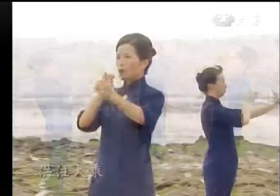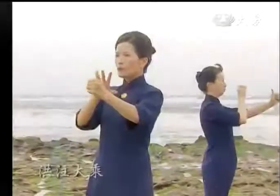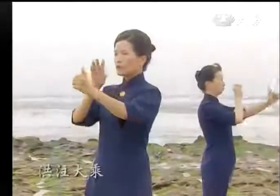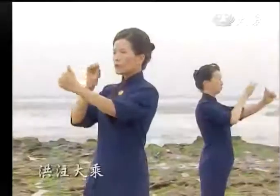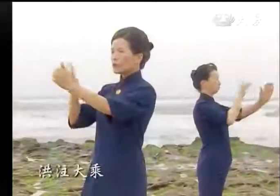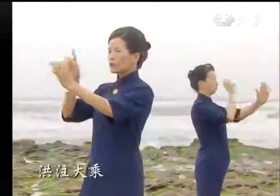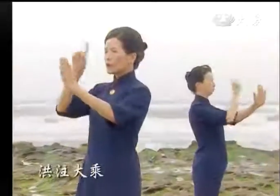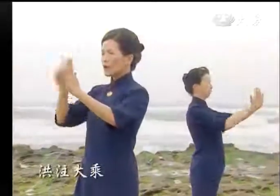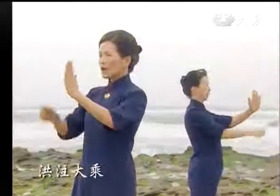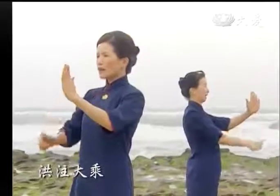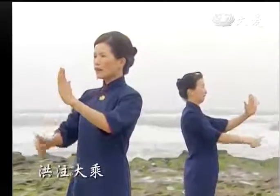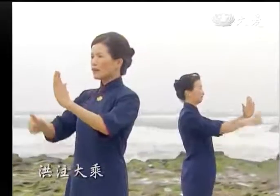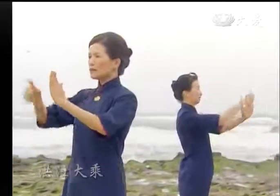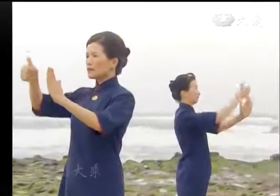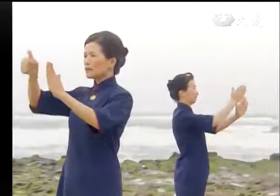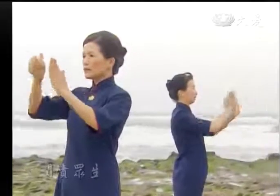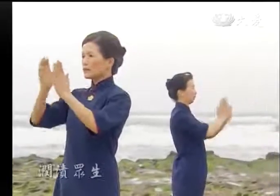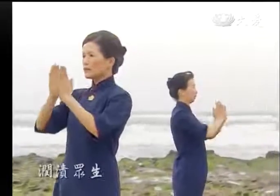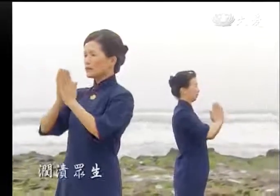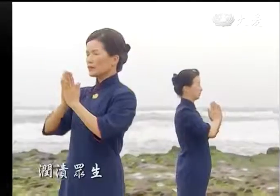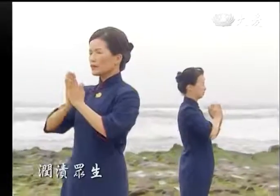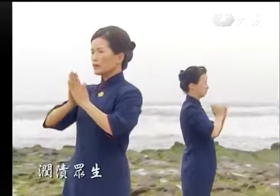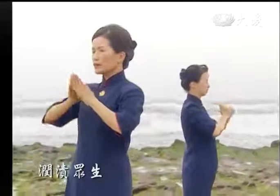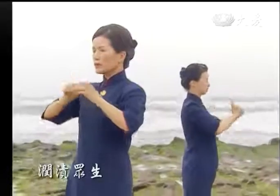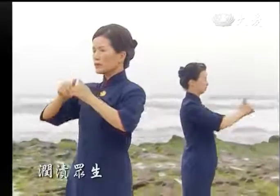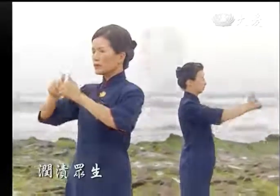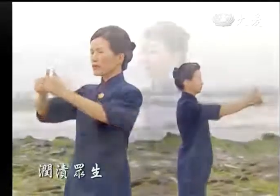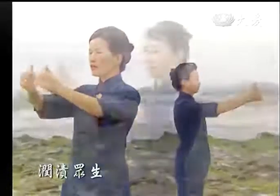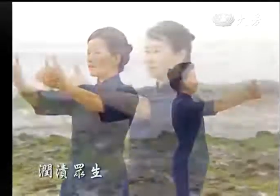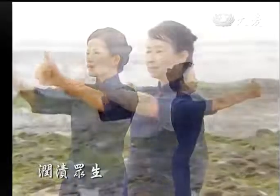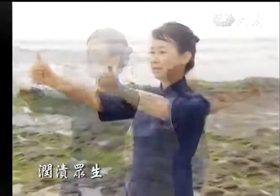弘柱大成润子众生，